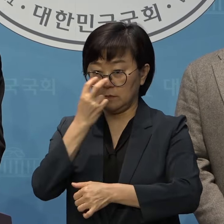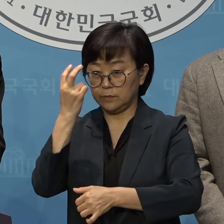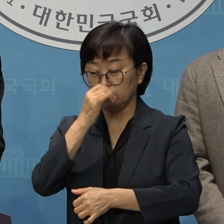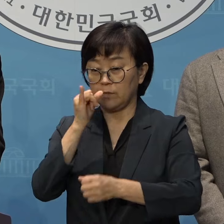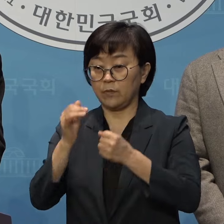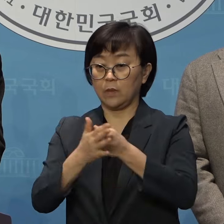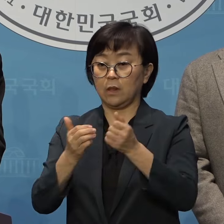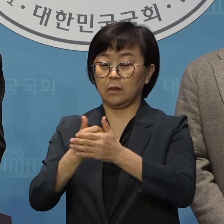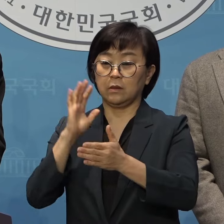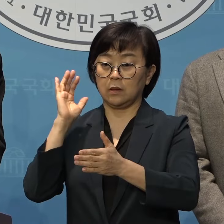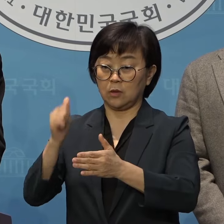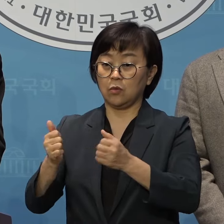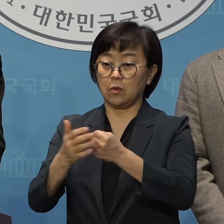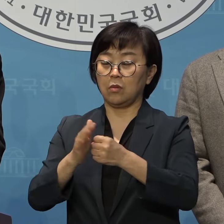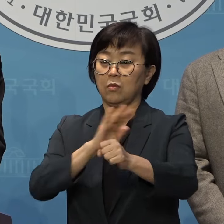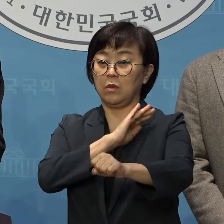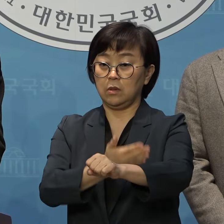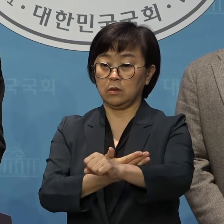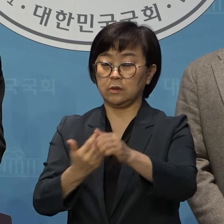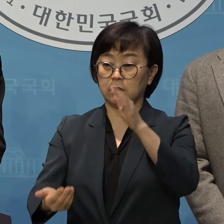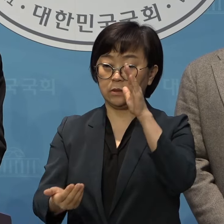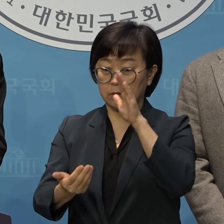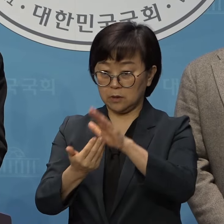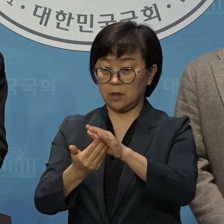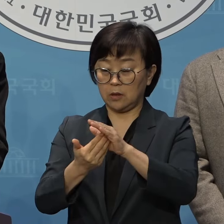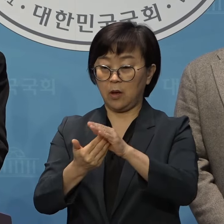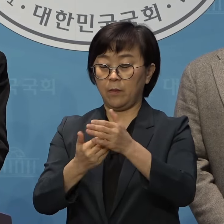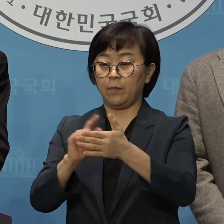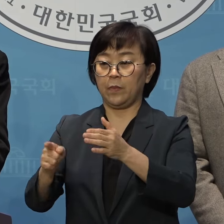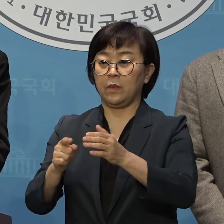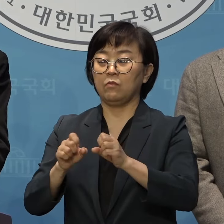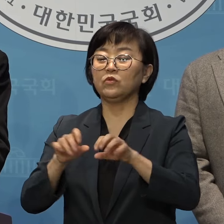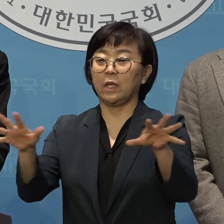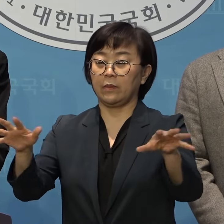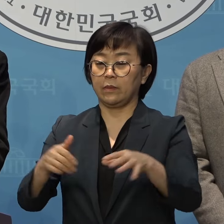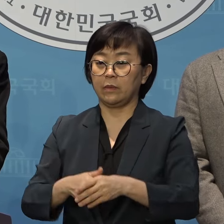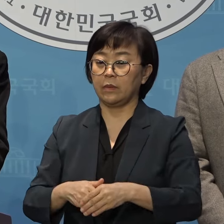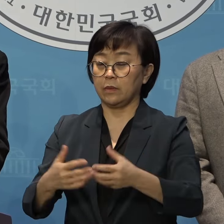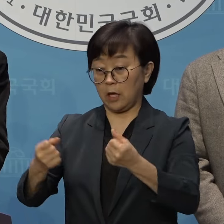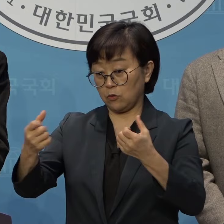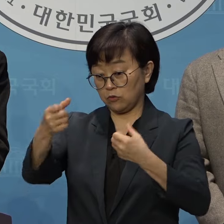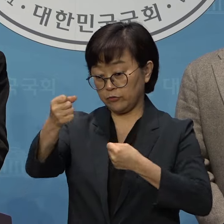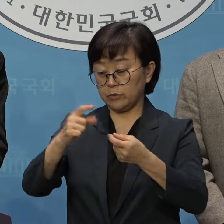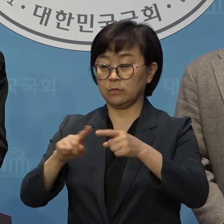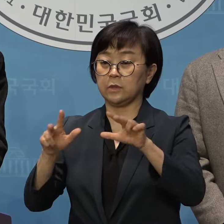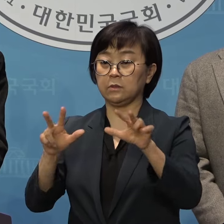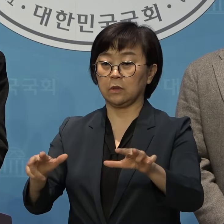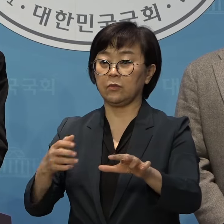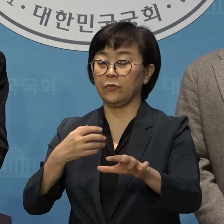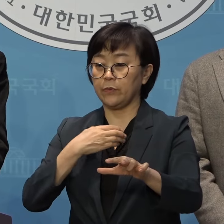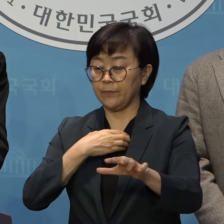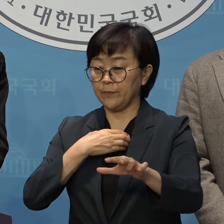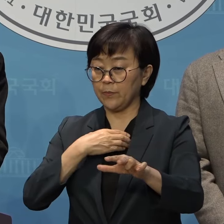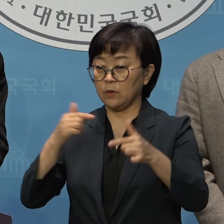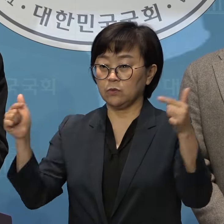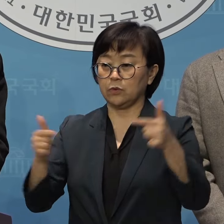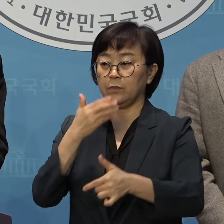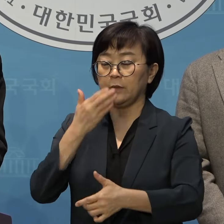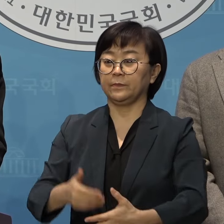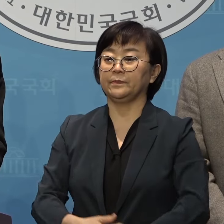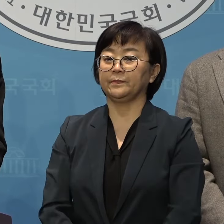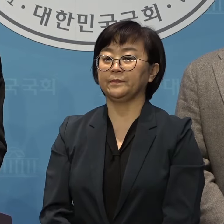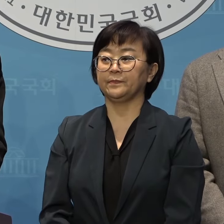검증하고 대통령의 권력을 최대한 분산해야 합니다. 그렇게 하면 지금 같은 위험을 줄일 수